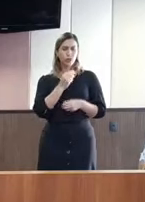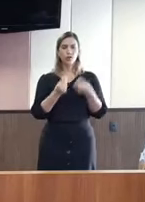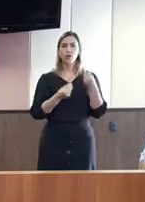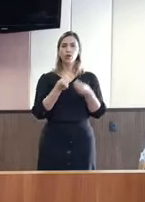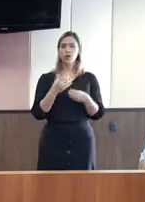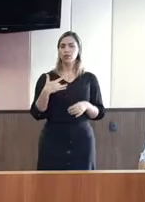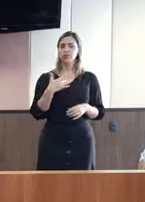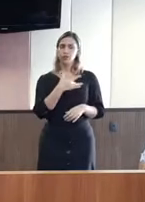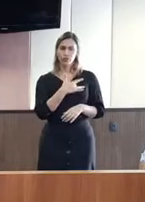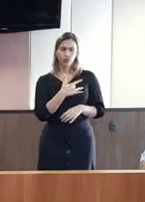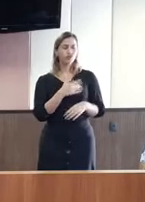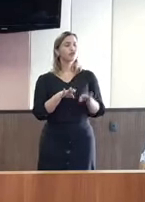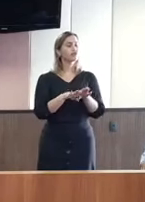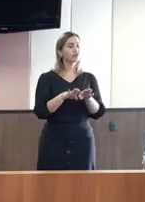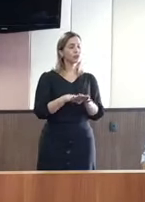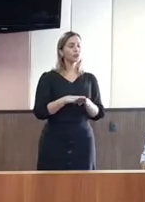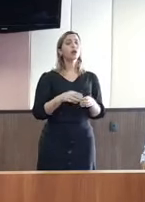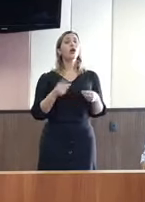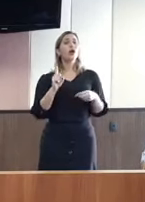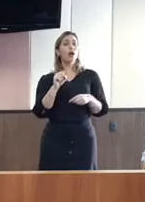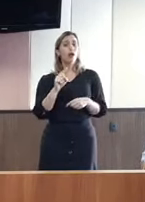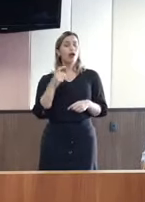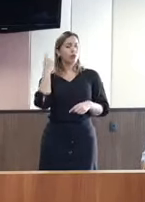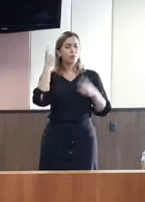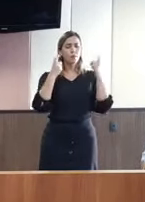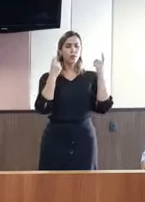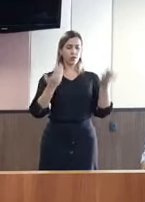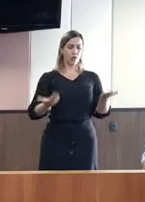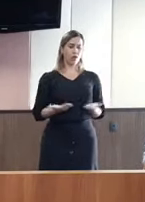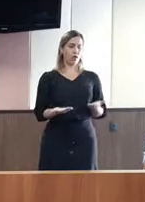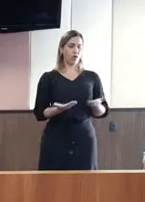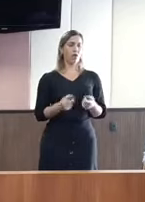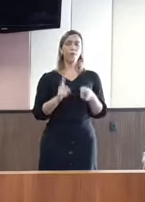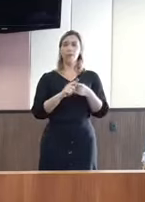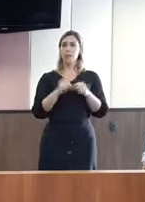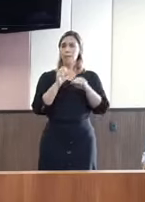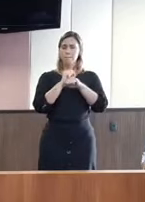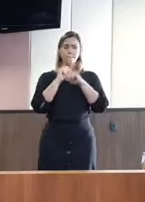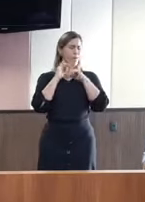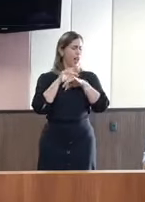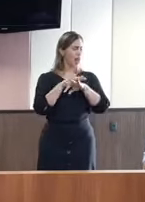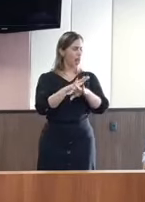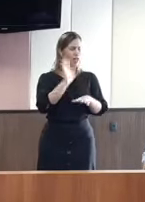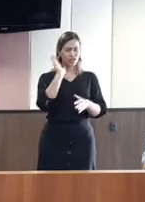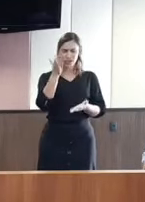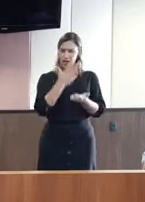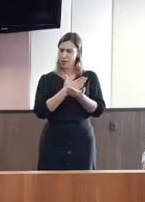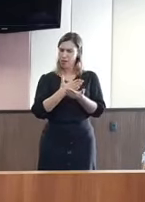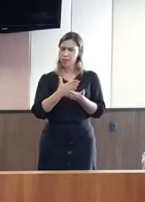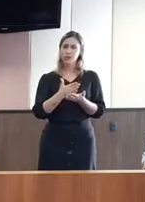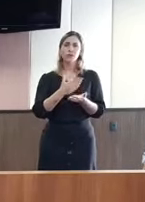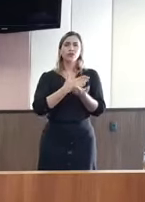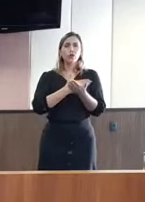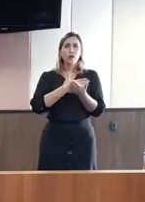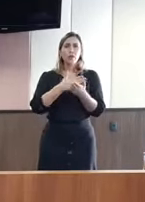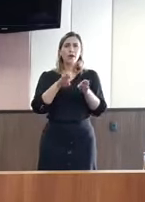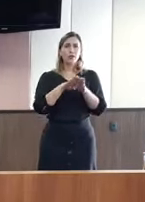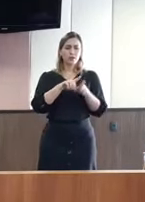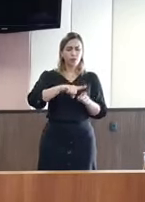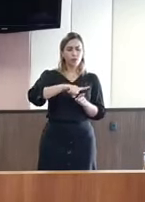das pessoas que ficarem doentes. Então, essa é a nossa preocupação imediata, porque a epidemia já está instalada, está em progressão. Então, o que nós